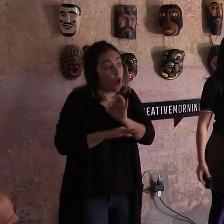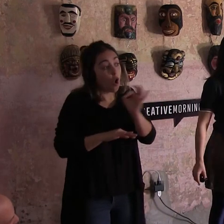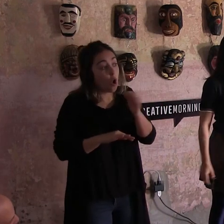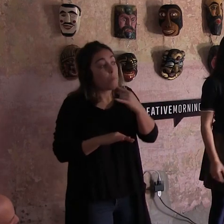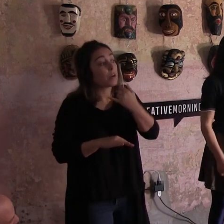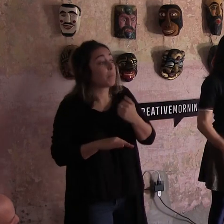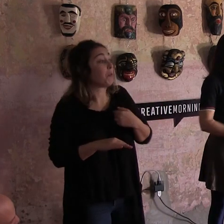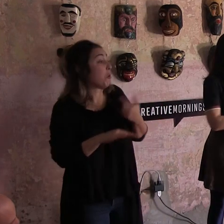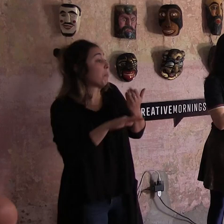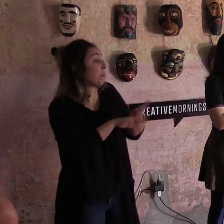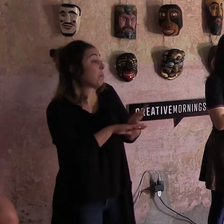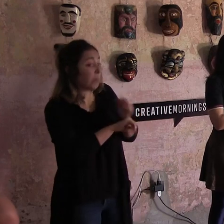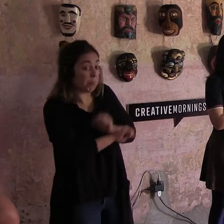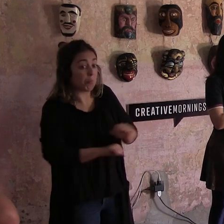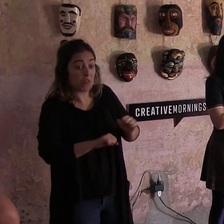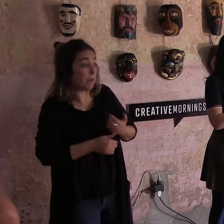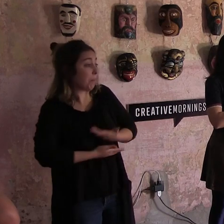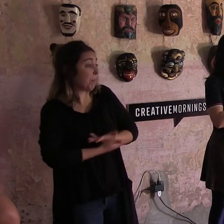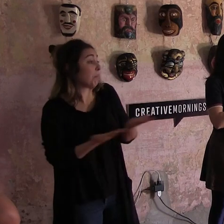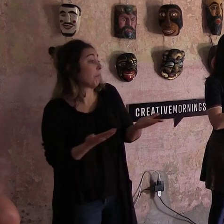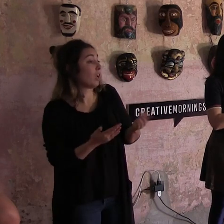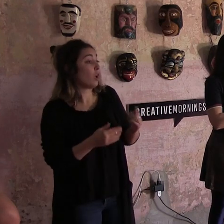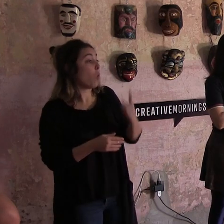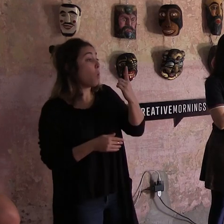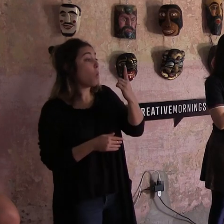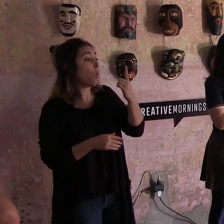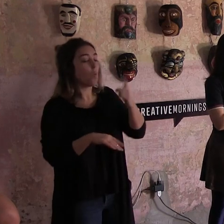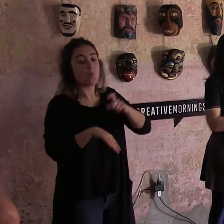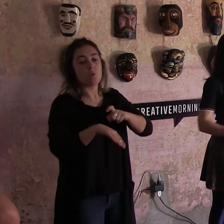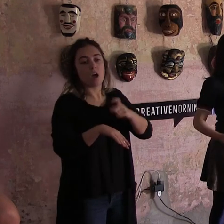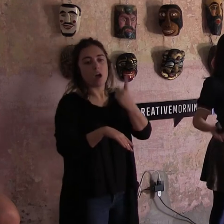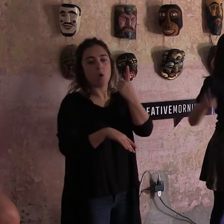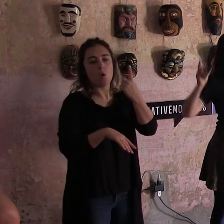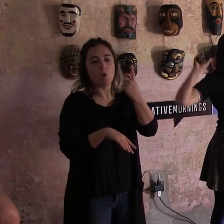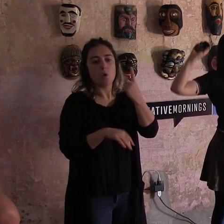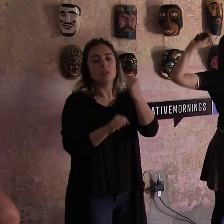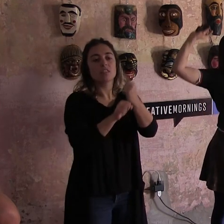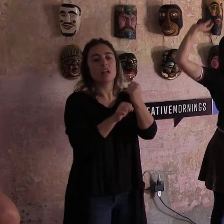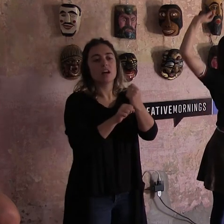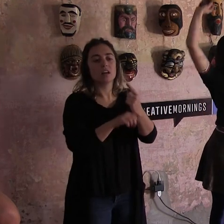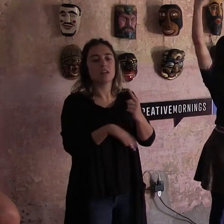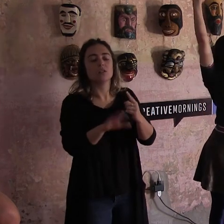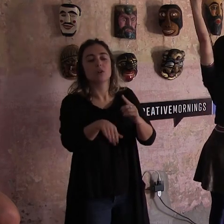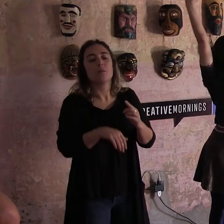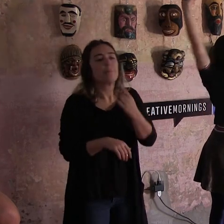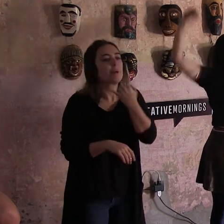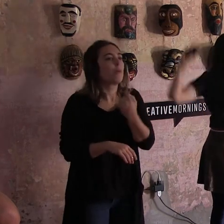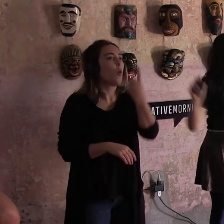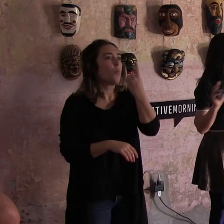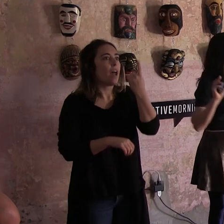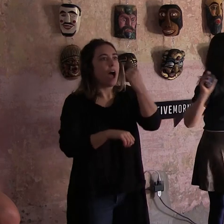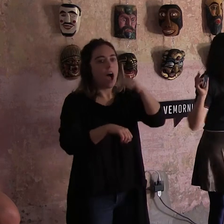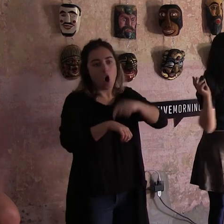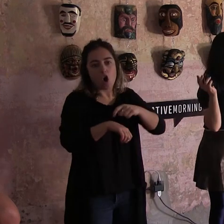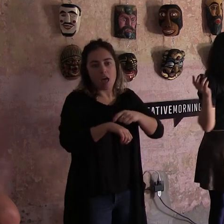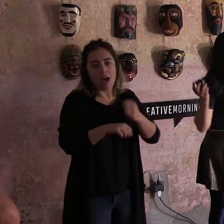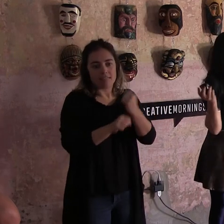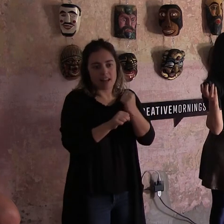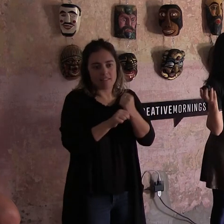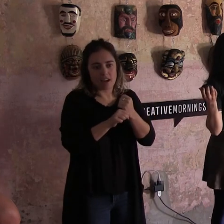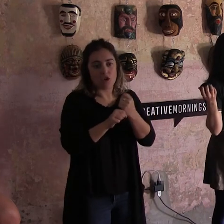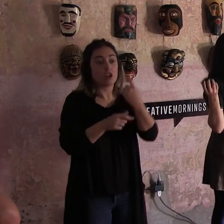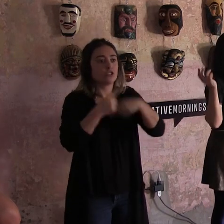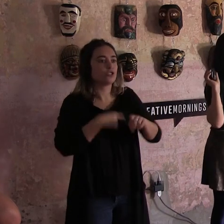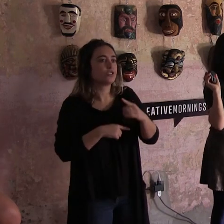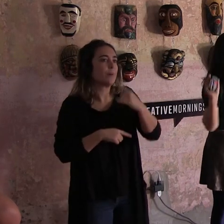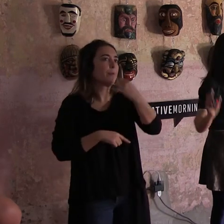a proponer. Una hora de trabajo corrido, pipi. Bueno, nos desperezamos porque somos animales y